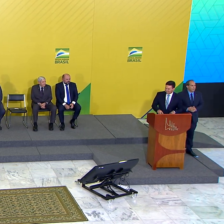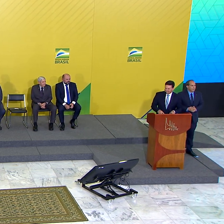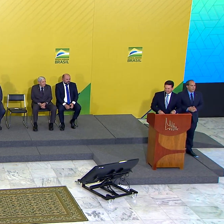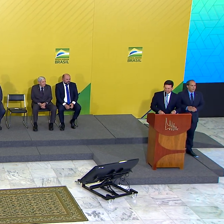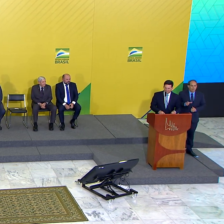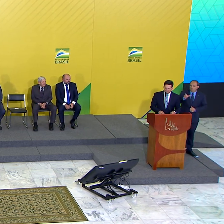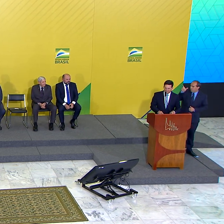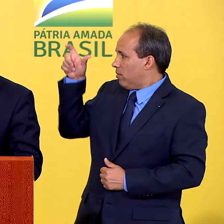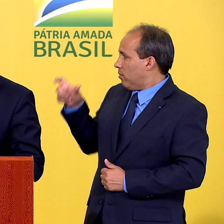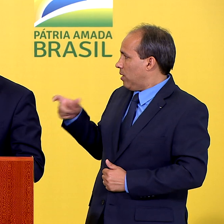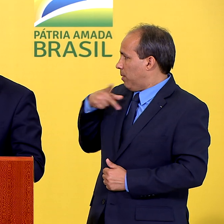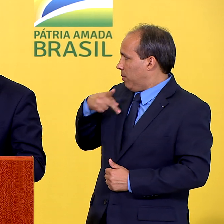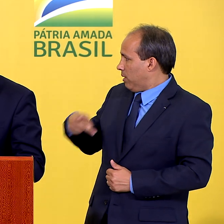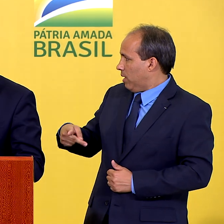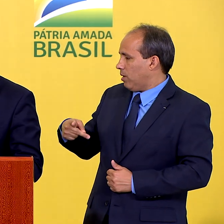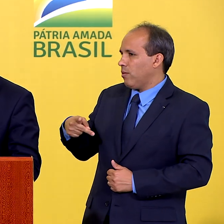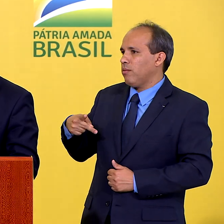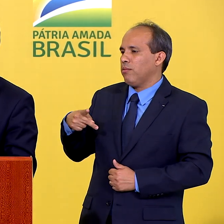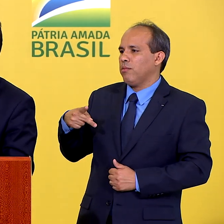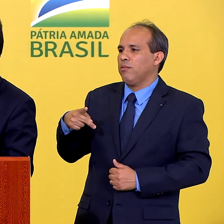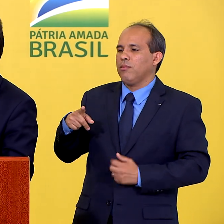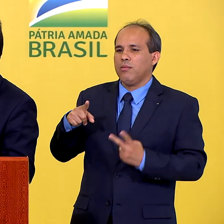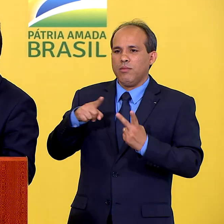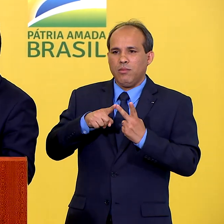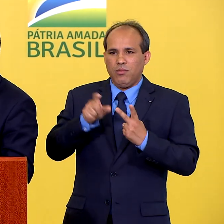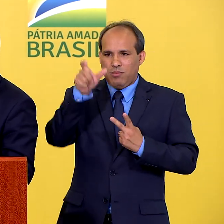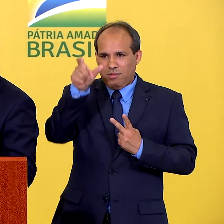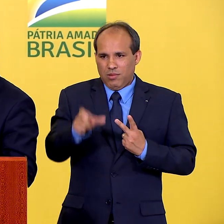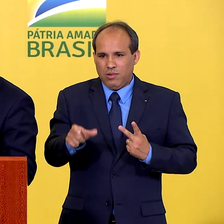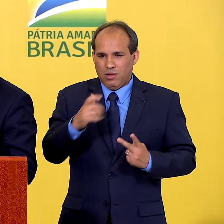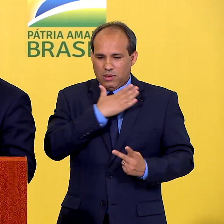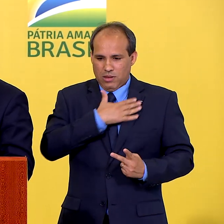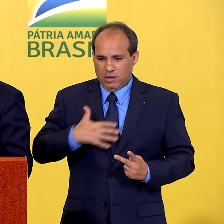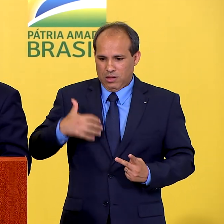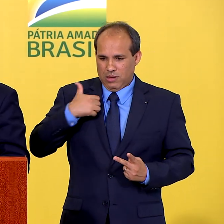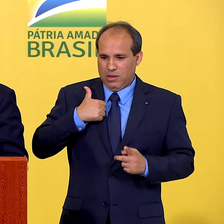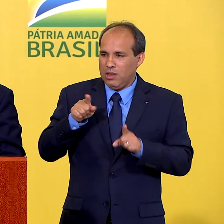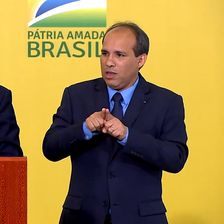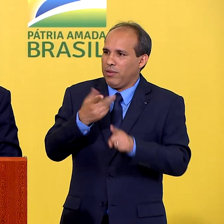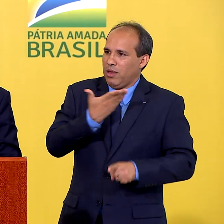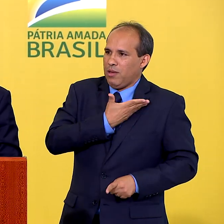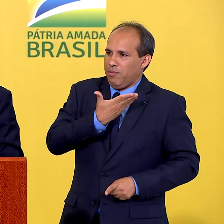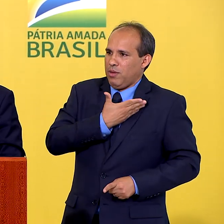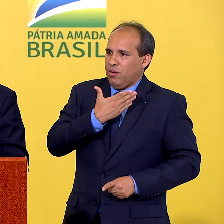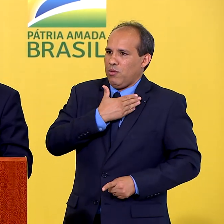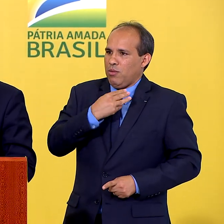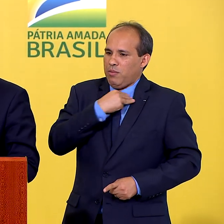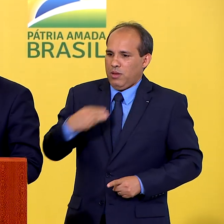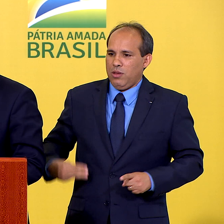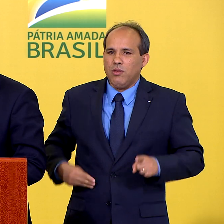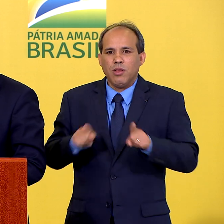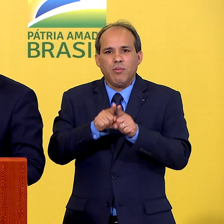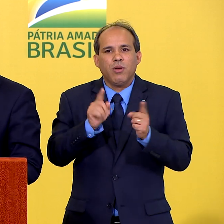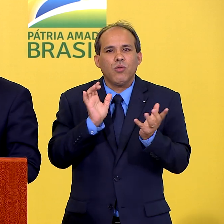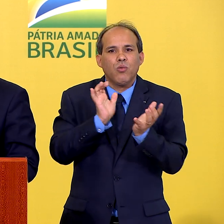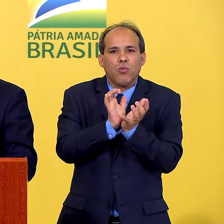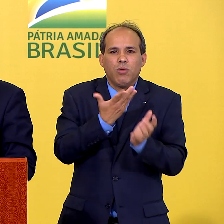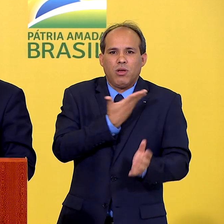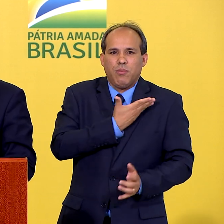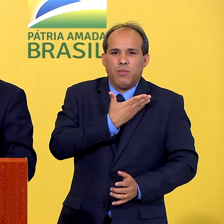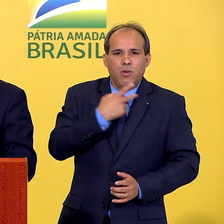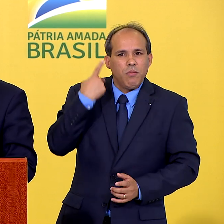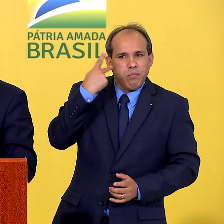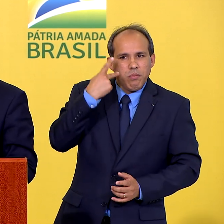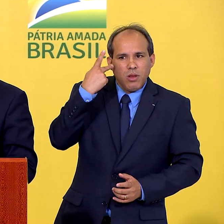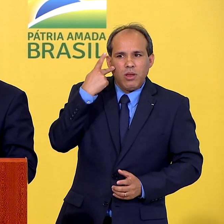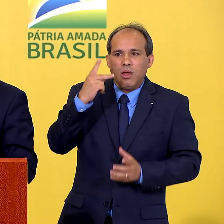Senhor presidente, senhora primeira-dama, colegas ministros aqui presentes, colegas parlamentares,